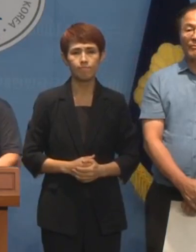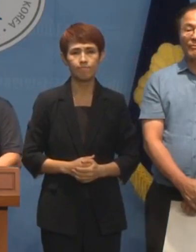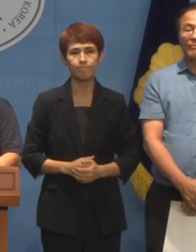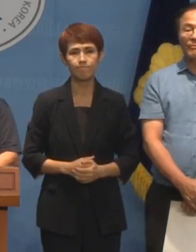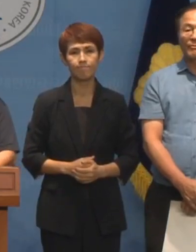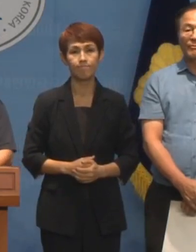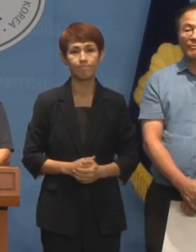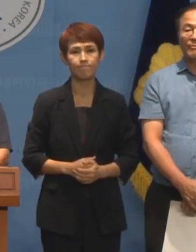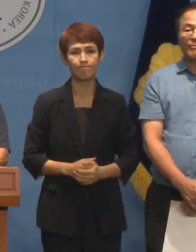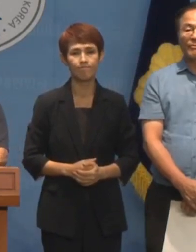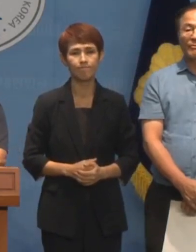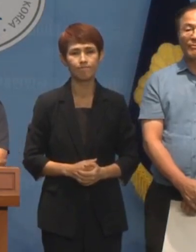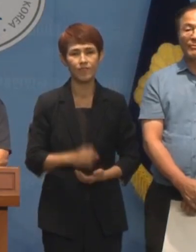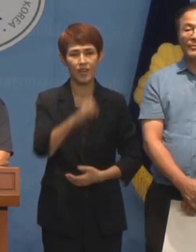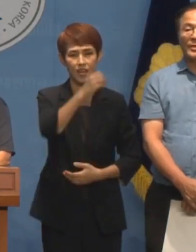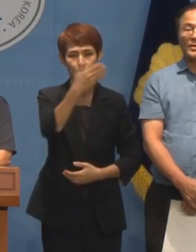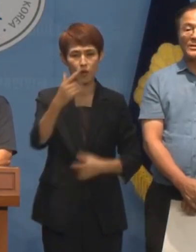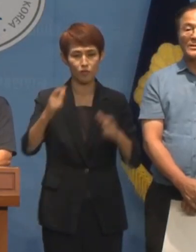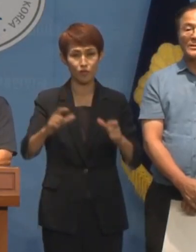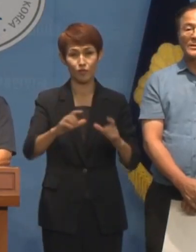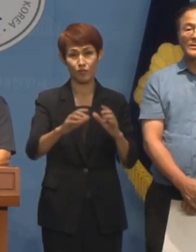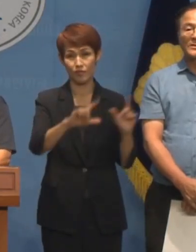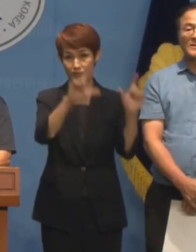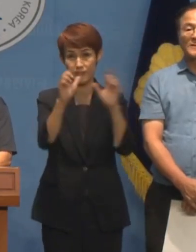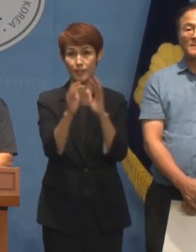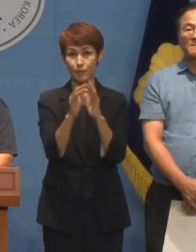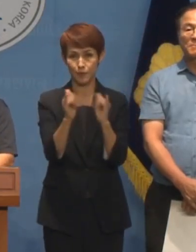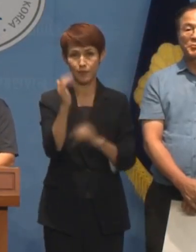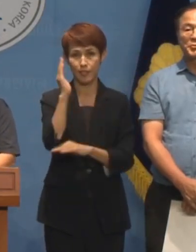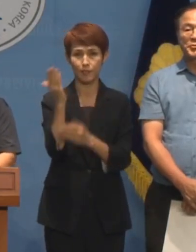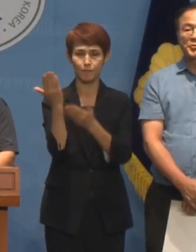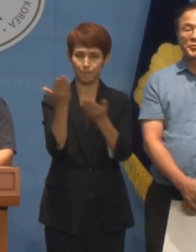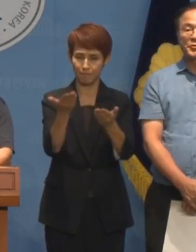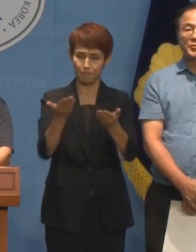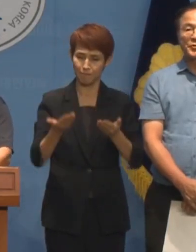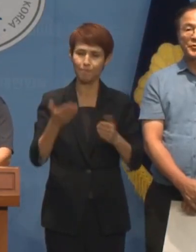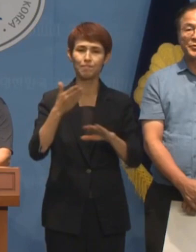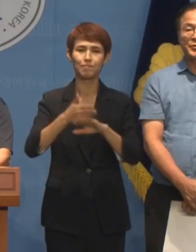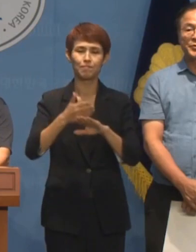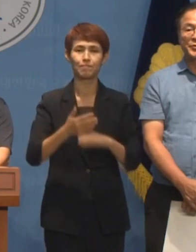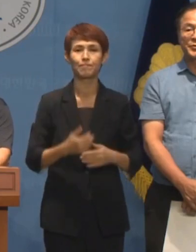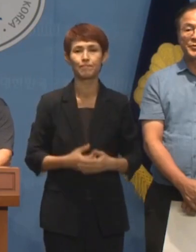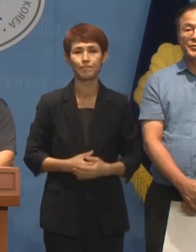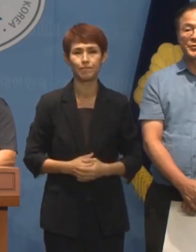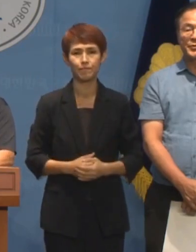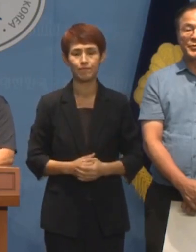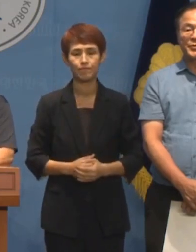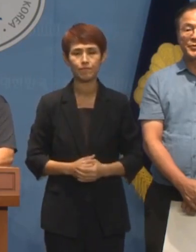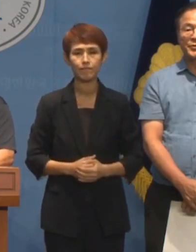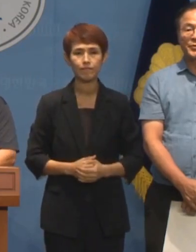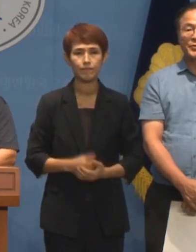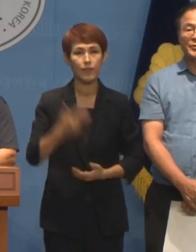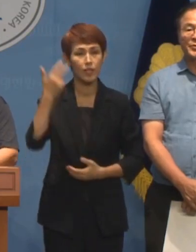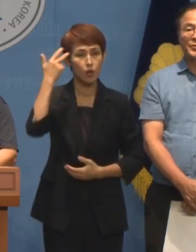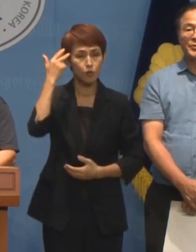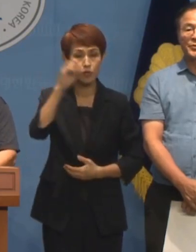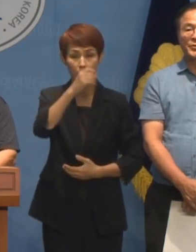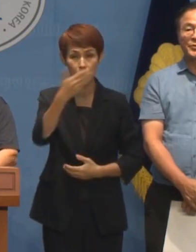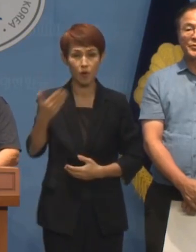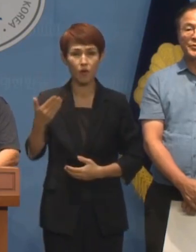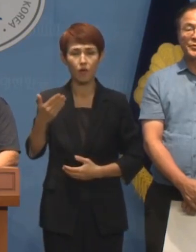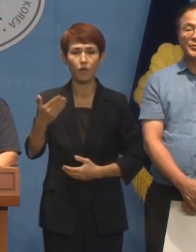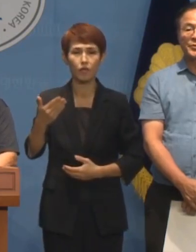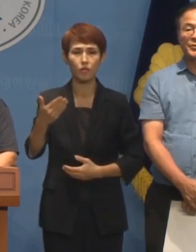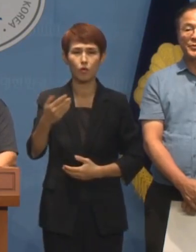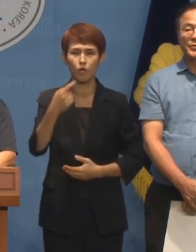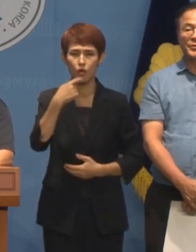예, 양평 주민, 양평 여민농납 김현호 대표님 감사합니다. 여주 양평 야당 인사들과 시민사회 사이에